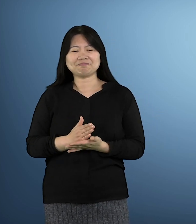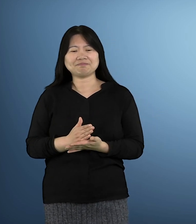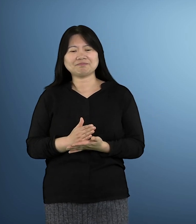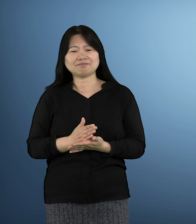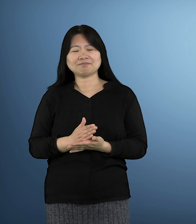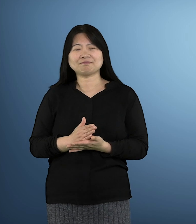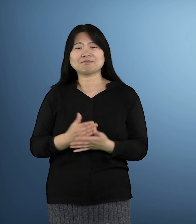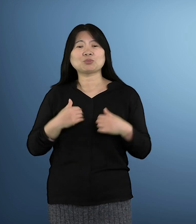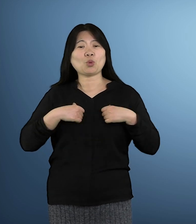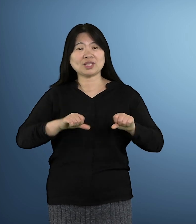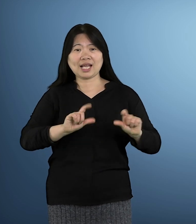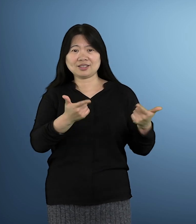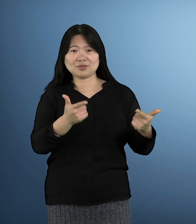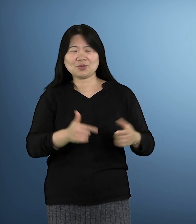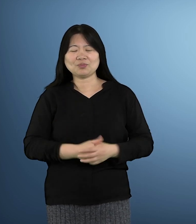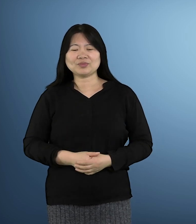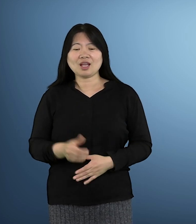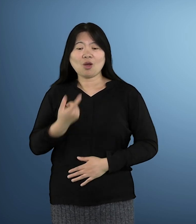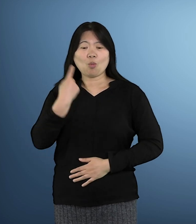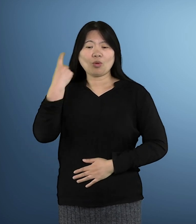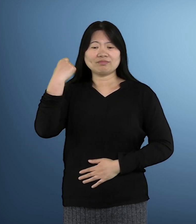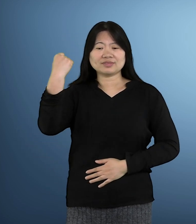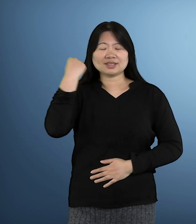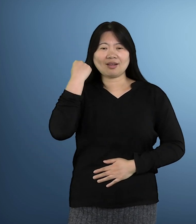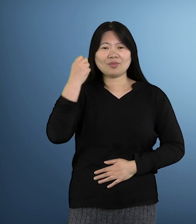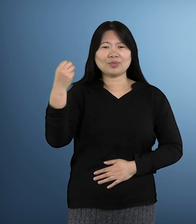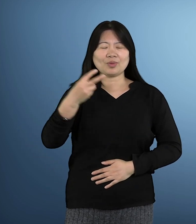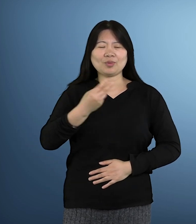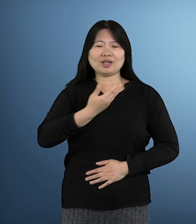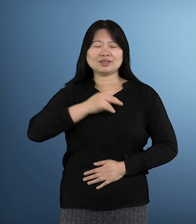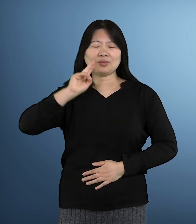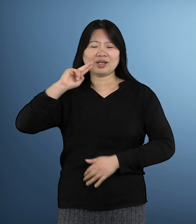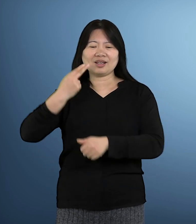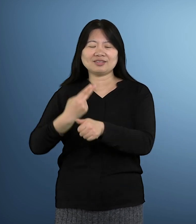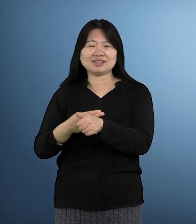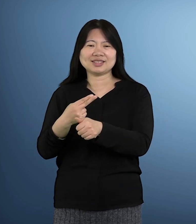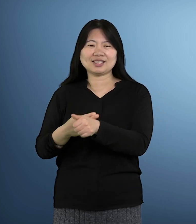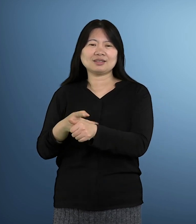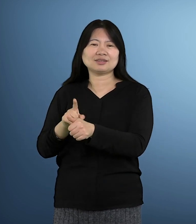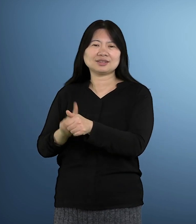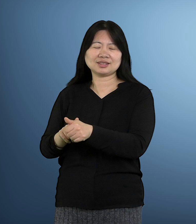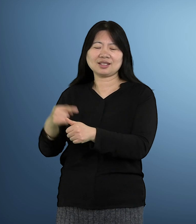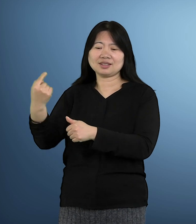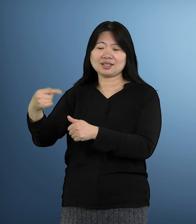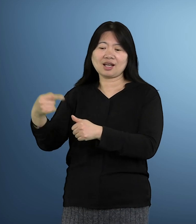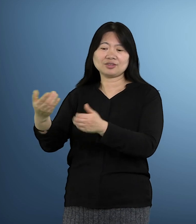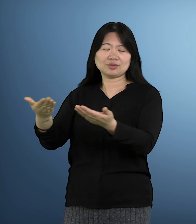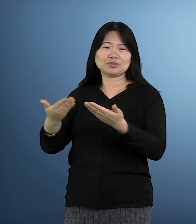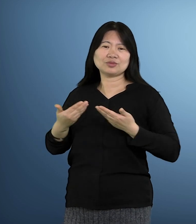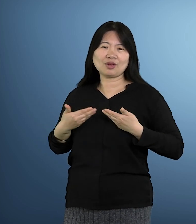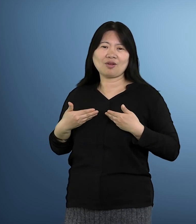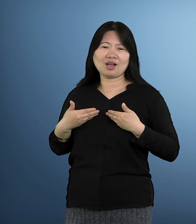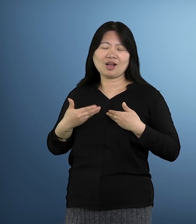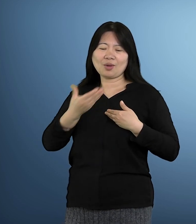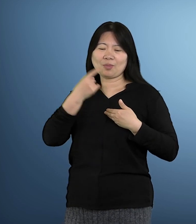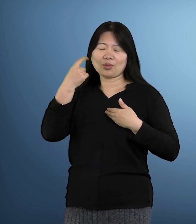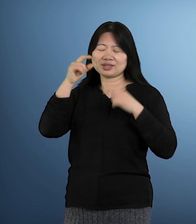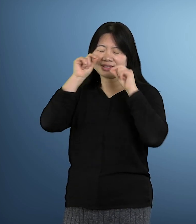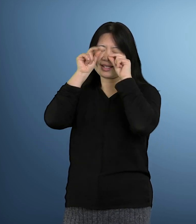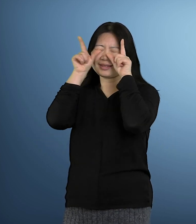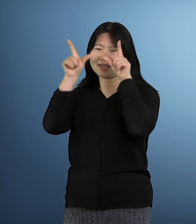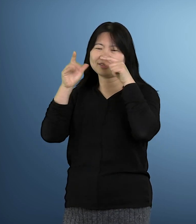이랬던 것이 아니라 그 복음의 능력과 사도 바울 선생님이 가르쳤던 복음을